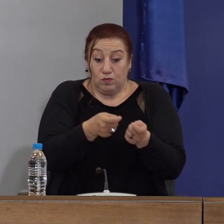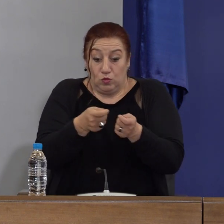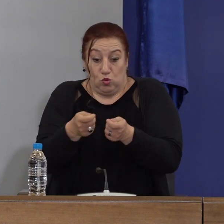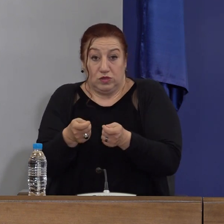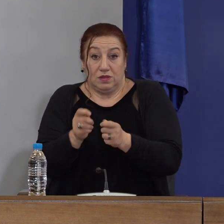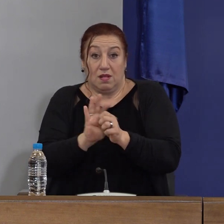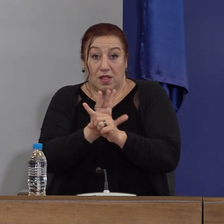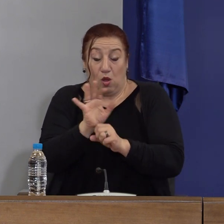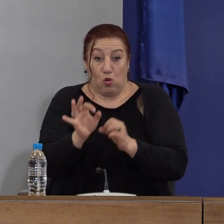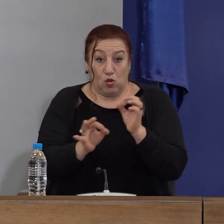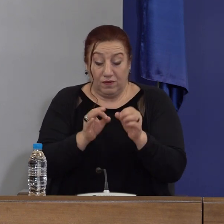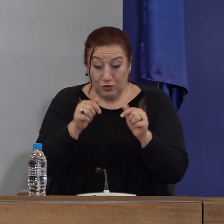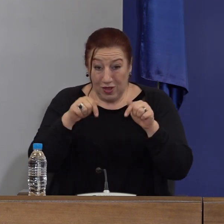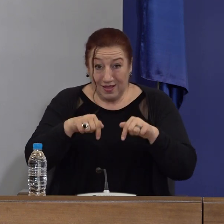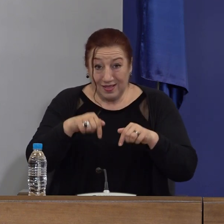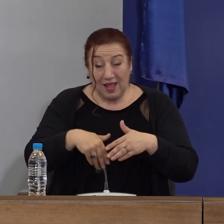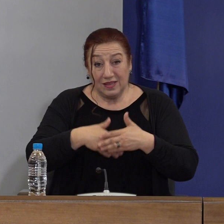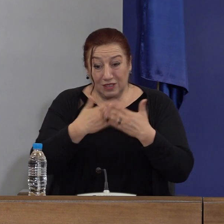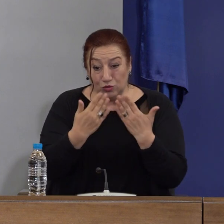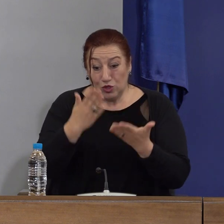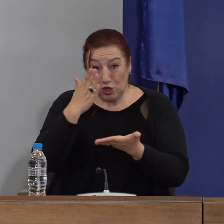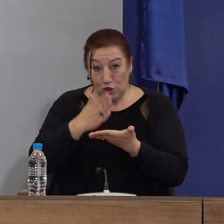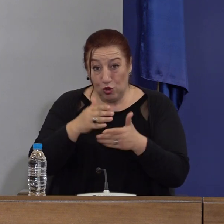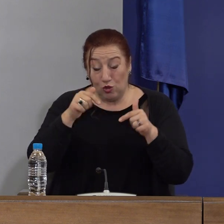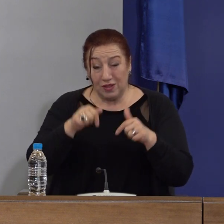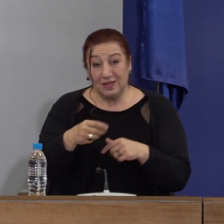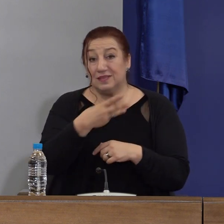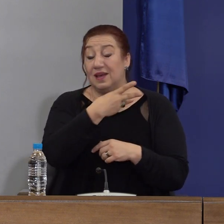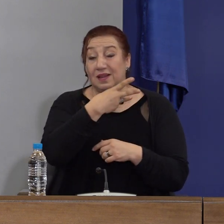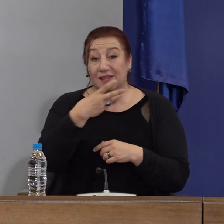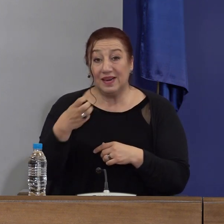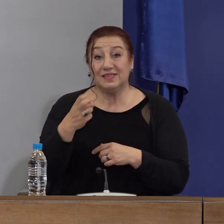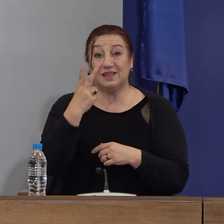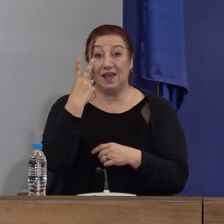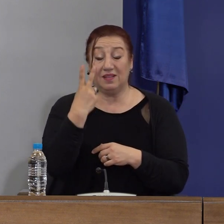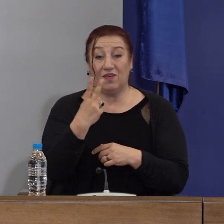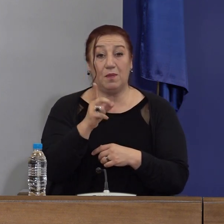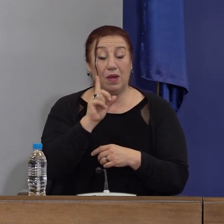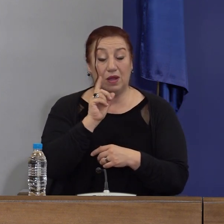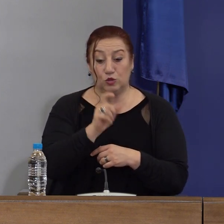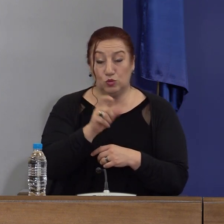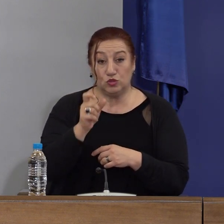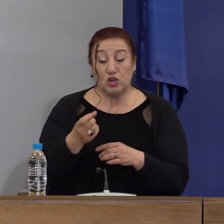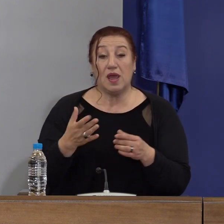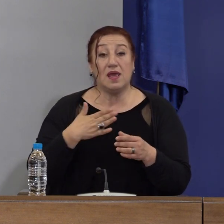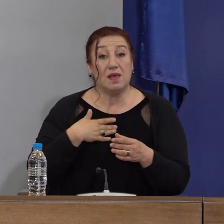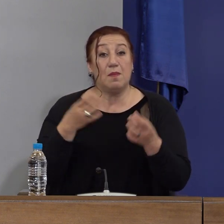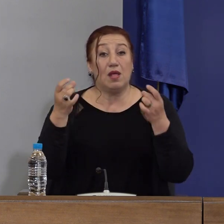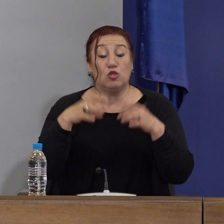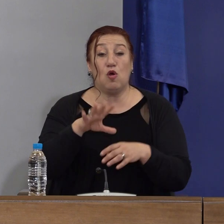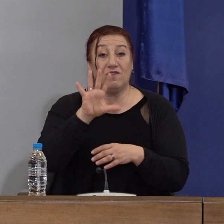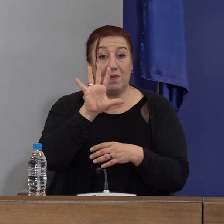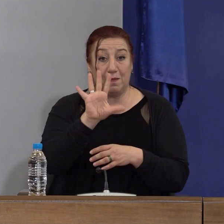Към тази сутрин те са вече 302 души, нови 5 случая, от които има